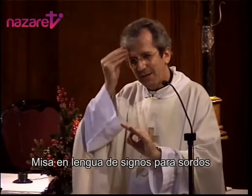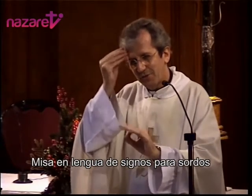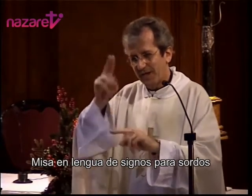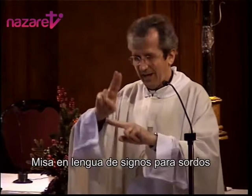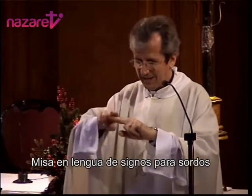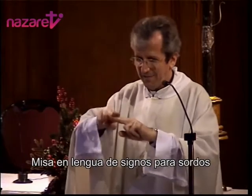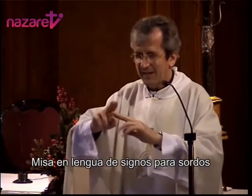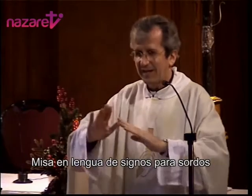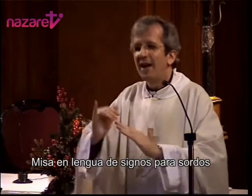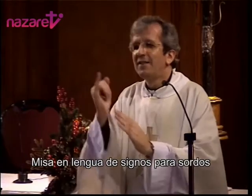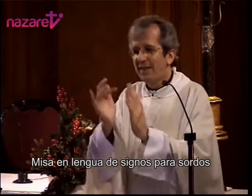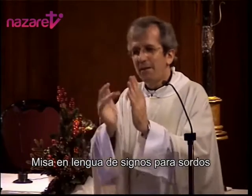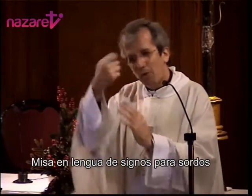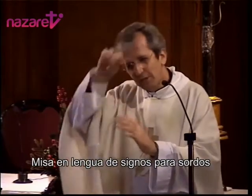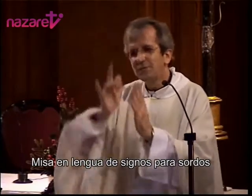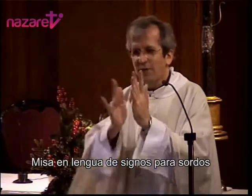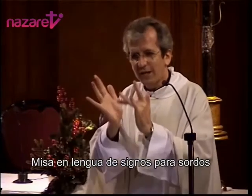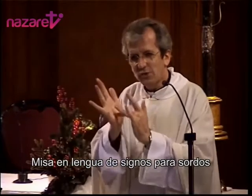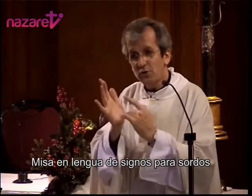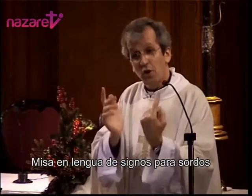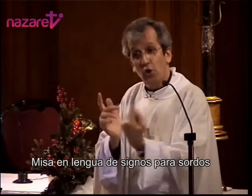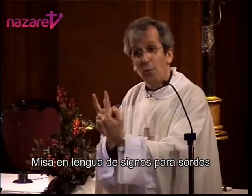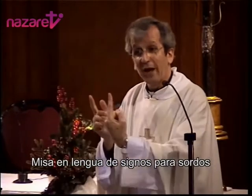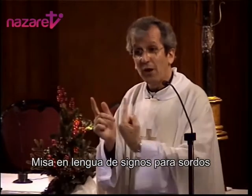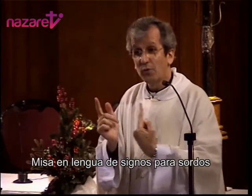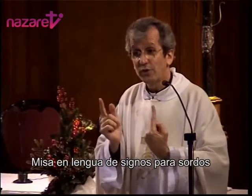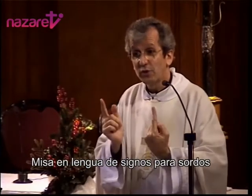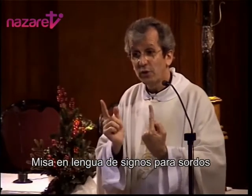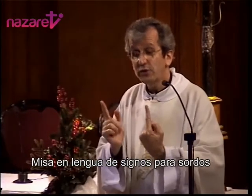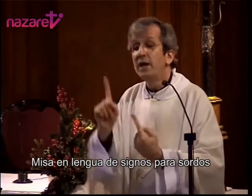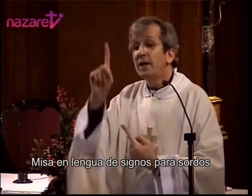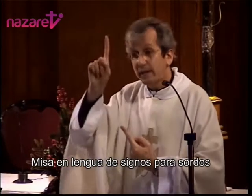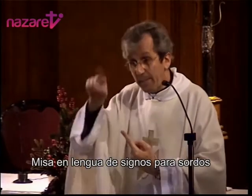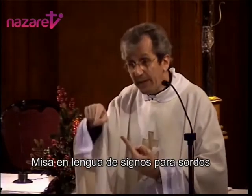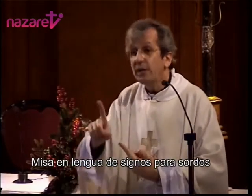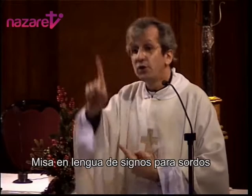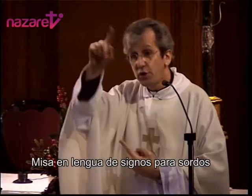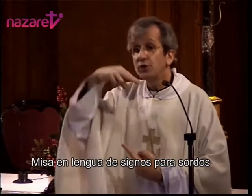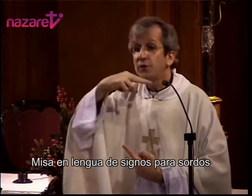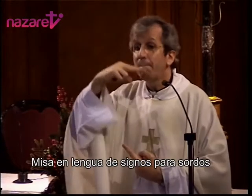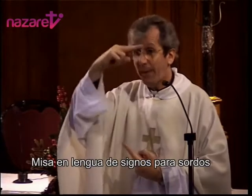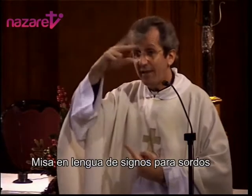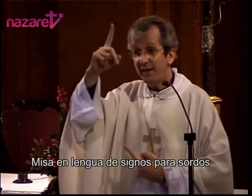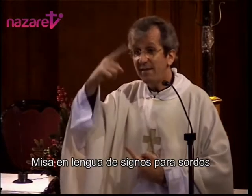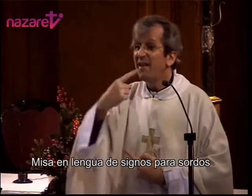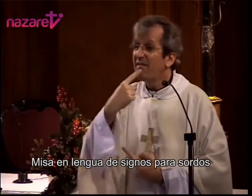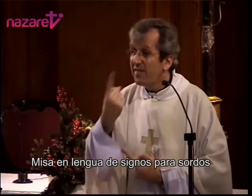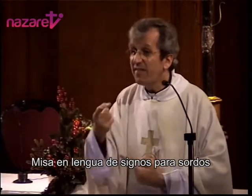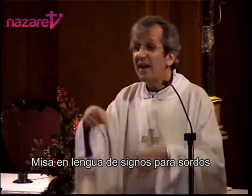pensemos en esta fiesta del bautismo de Jesús, como cada uno de nosotros, también Dios Padre dice